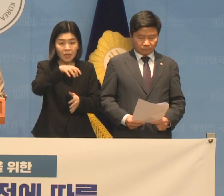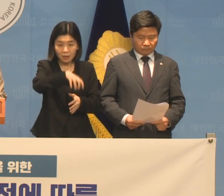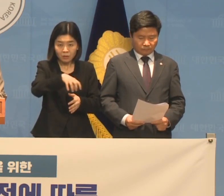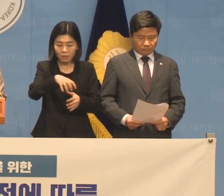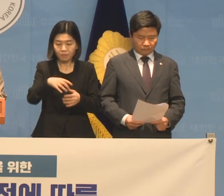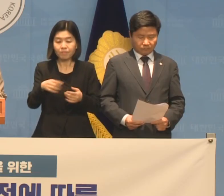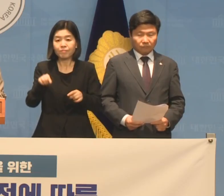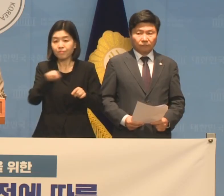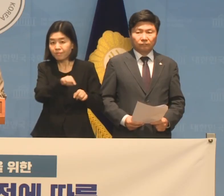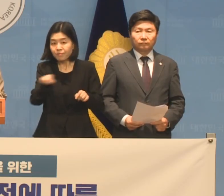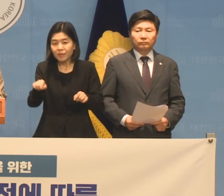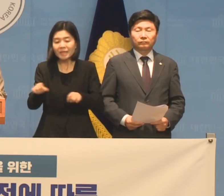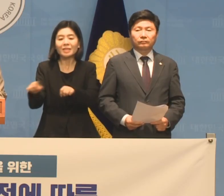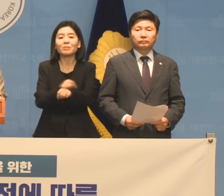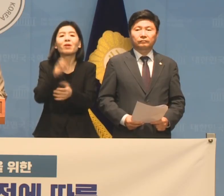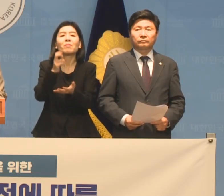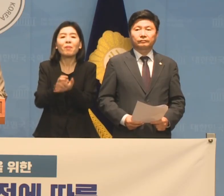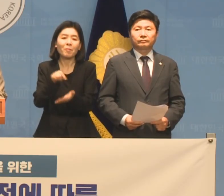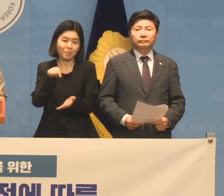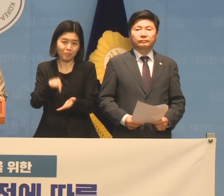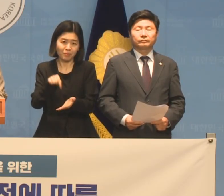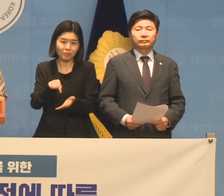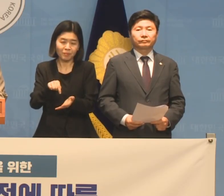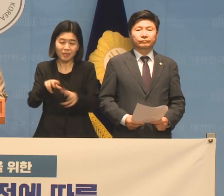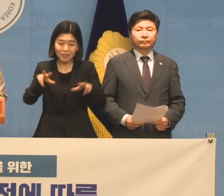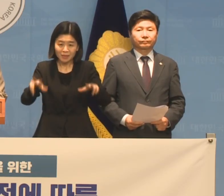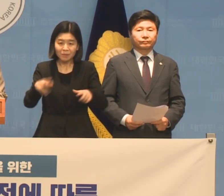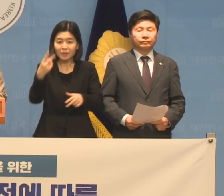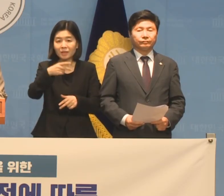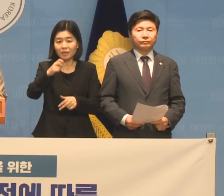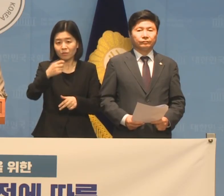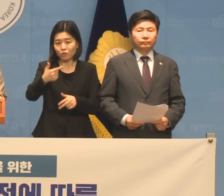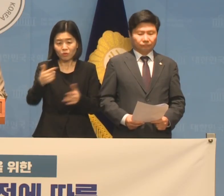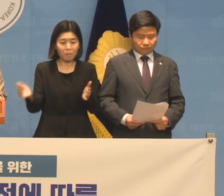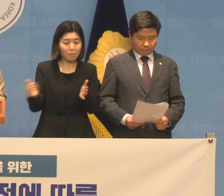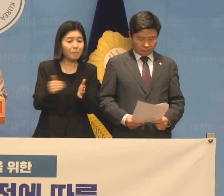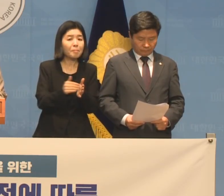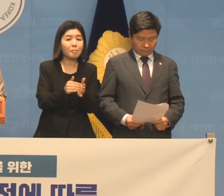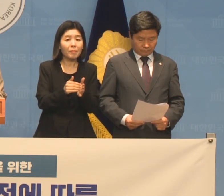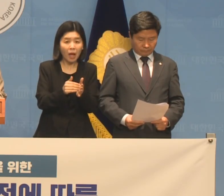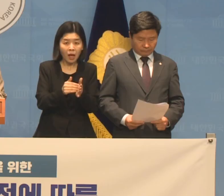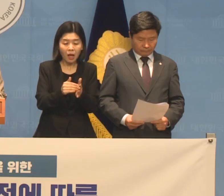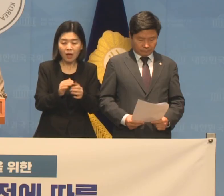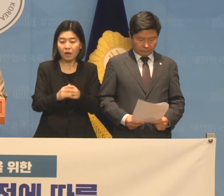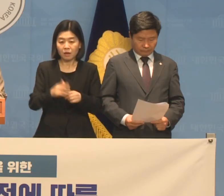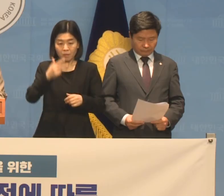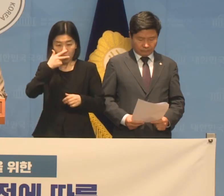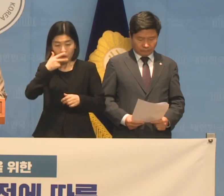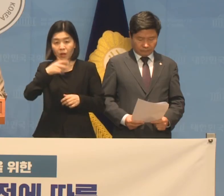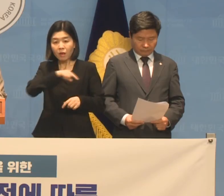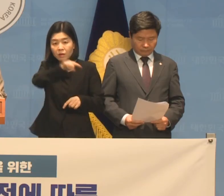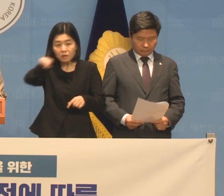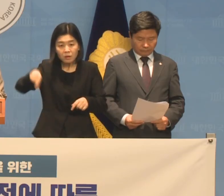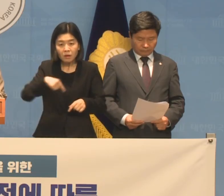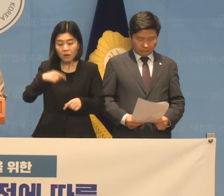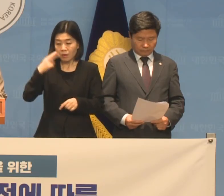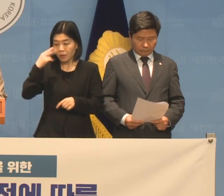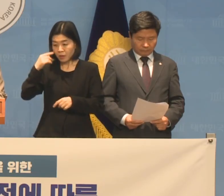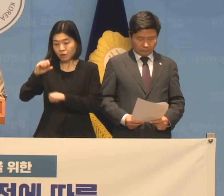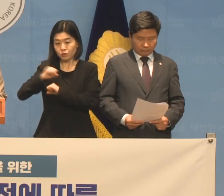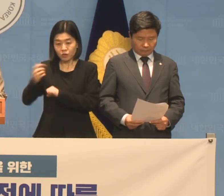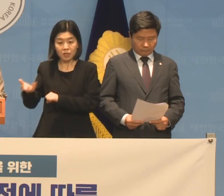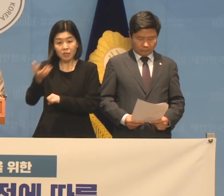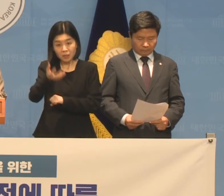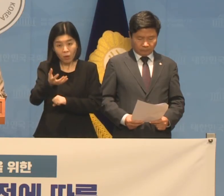지역사회에서는 특별법이 이대로 일몰될 경우 현재 추진 중인 주한미군기지